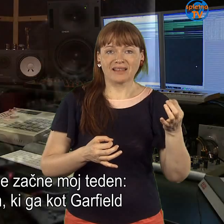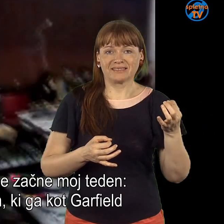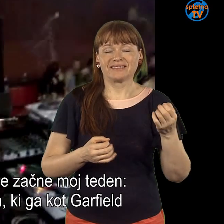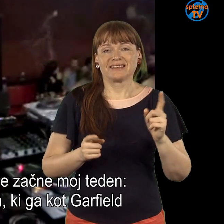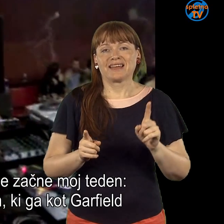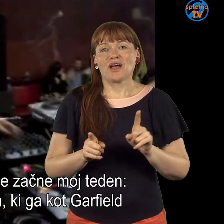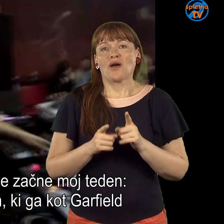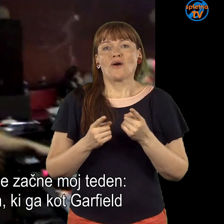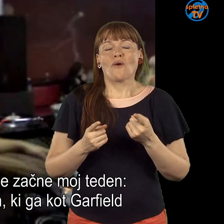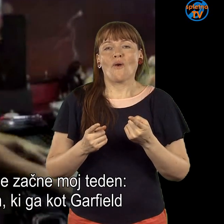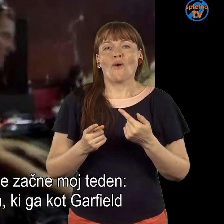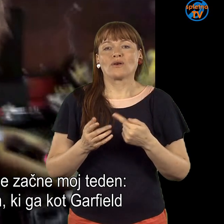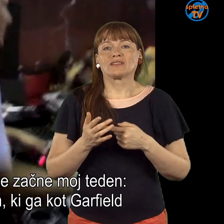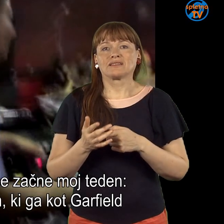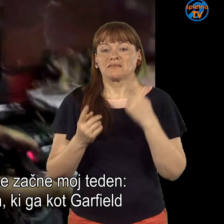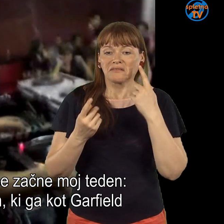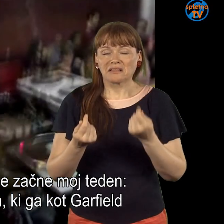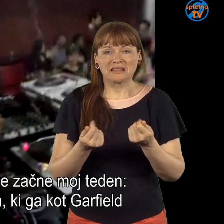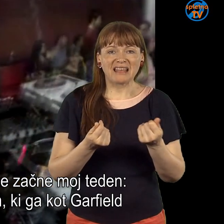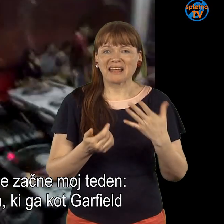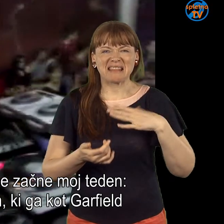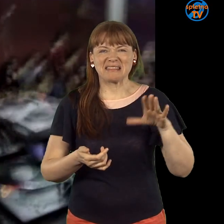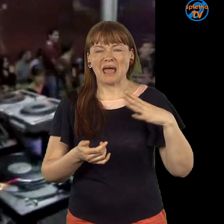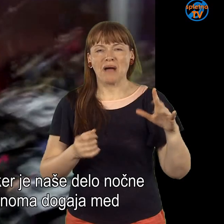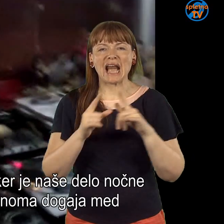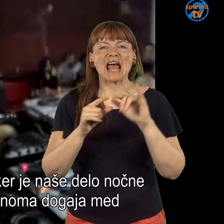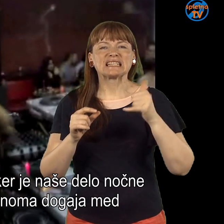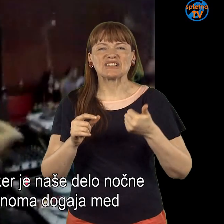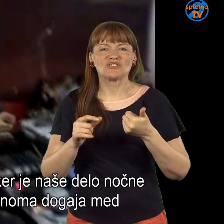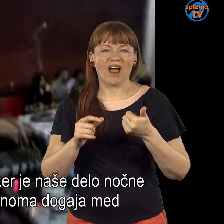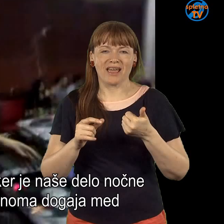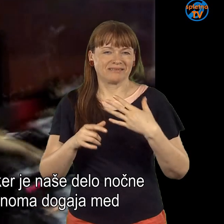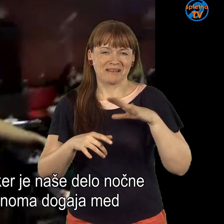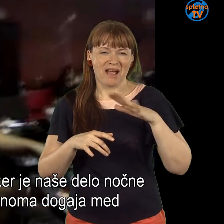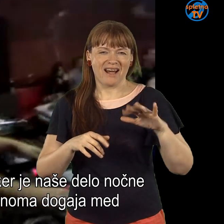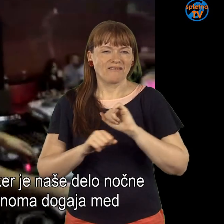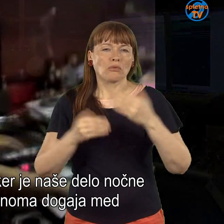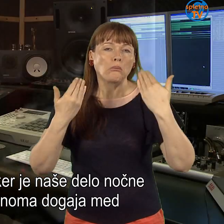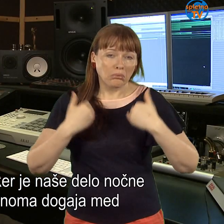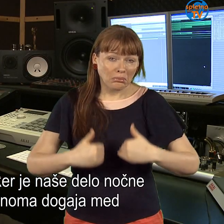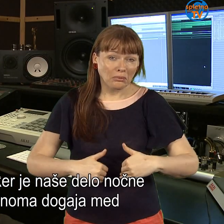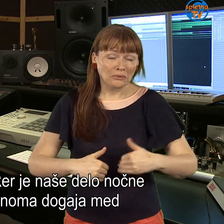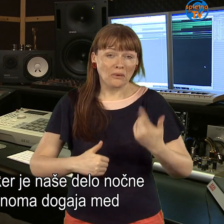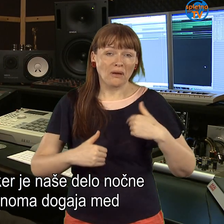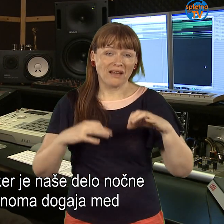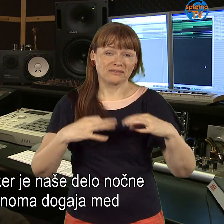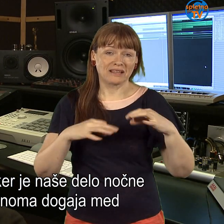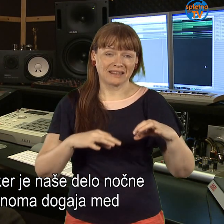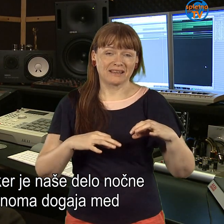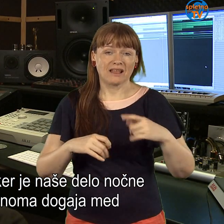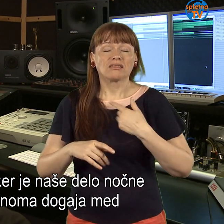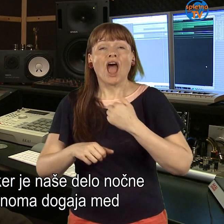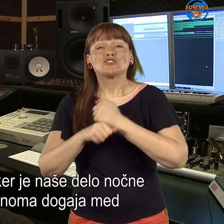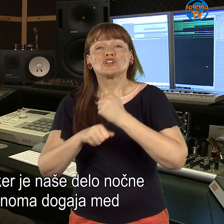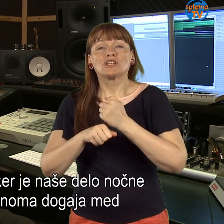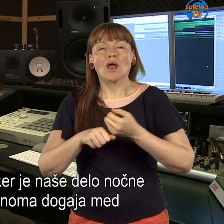kakor Garfield ne mara noben DJ, no, po mojem. Zaradi tega, ker naš del je